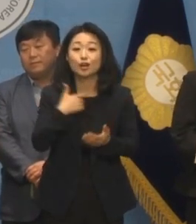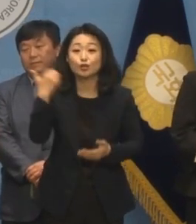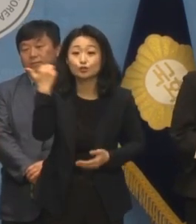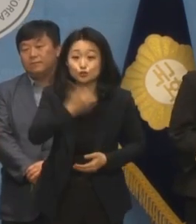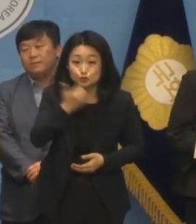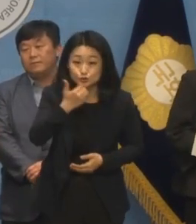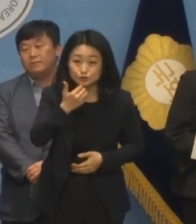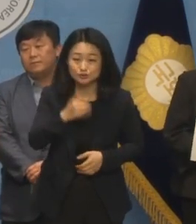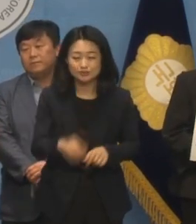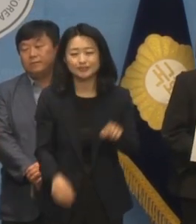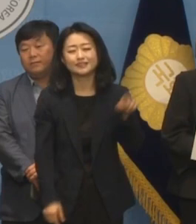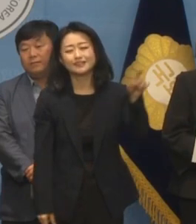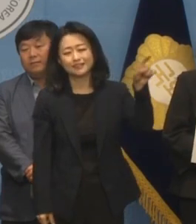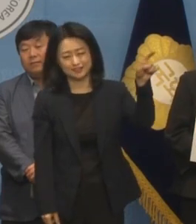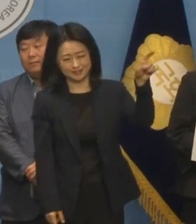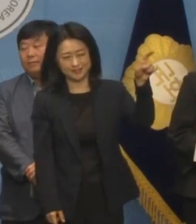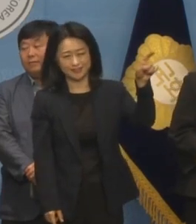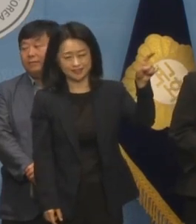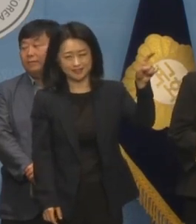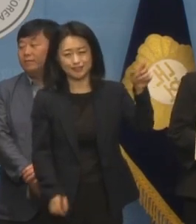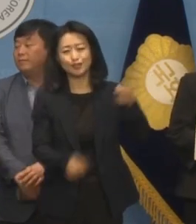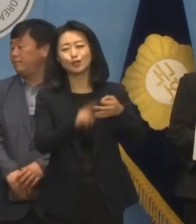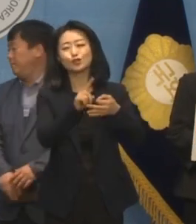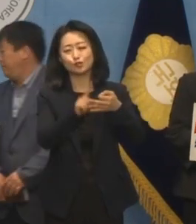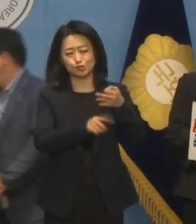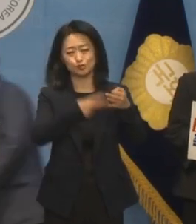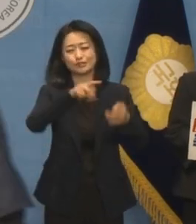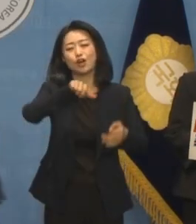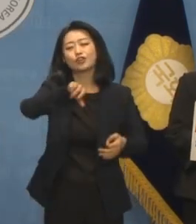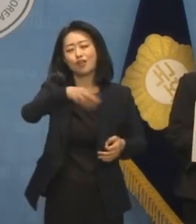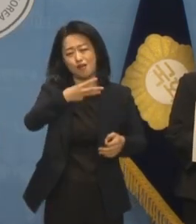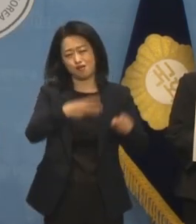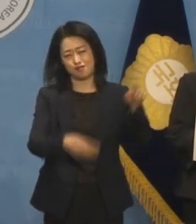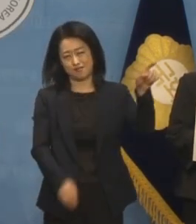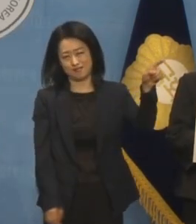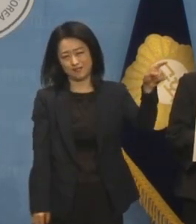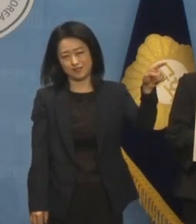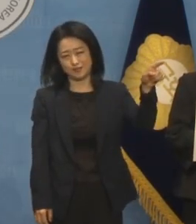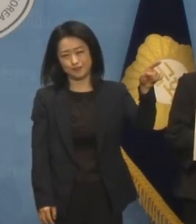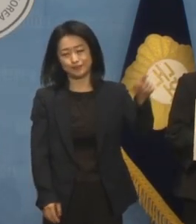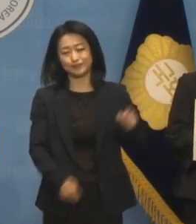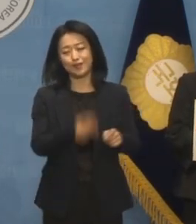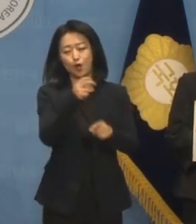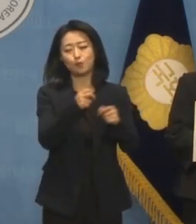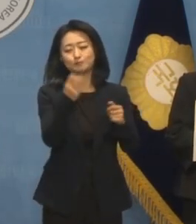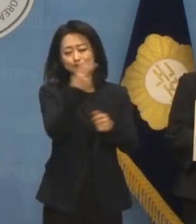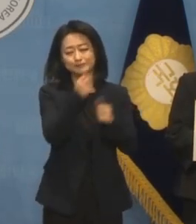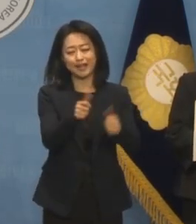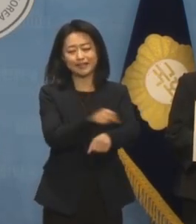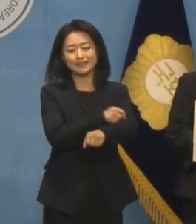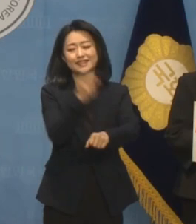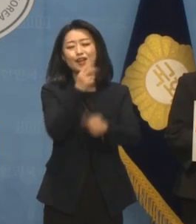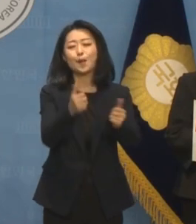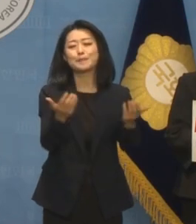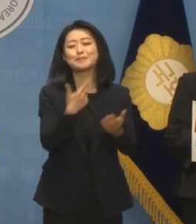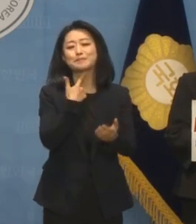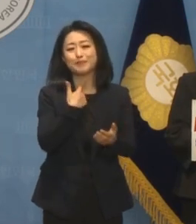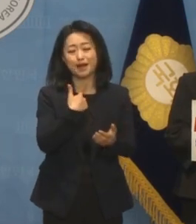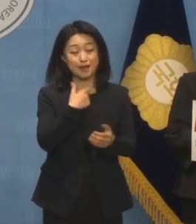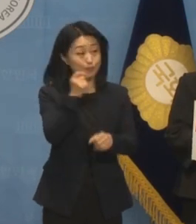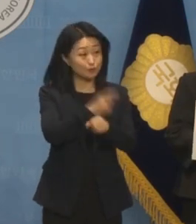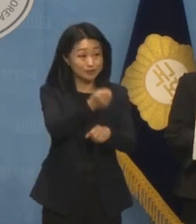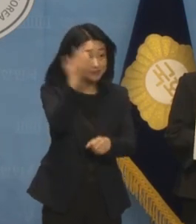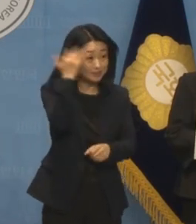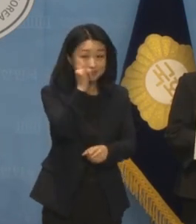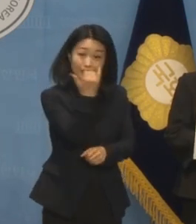사람이 누굽니까? 바로 윤석열 대통령입니다. 윤석열 대통령께서 벌써 잊었단